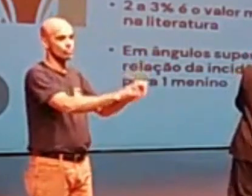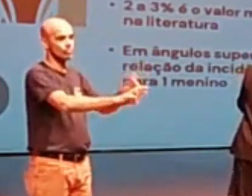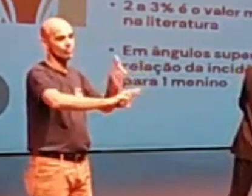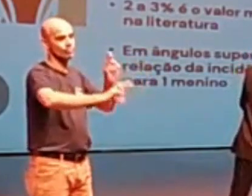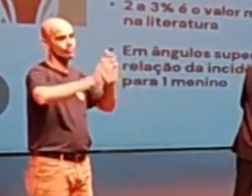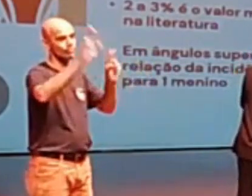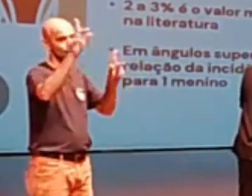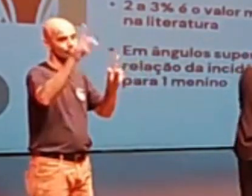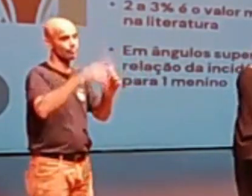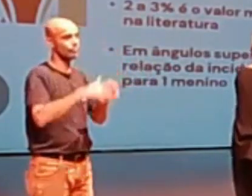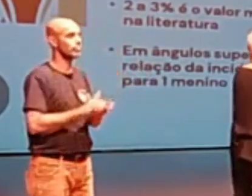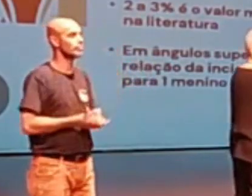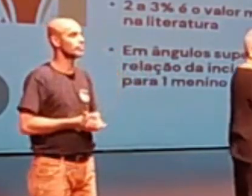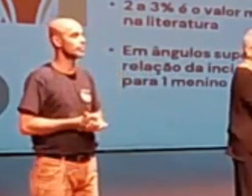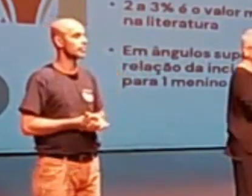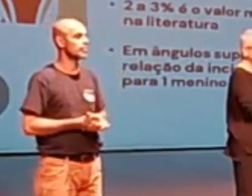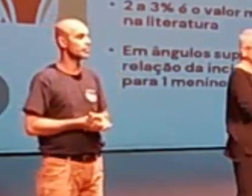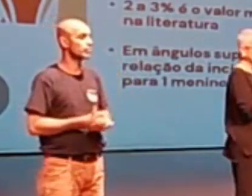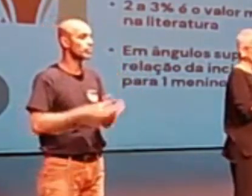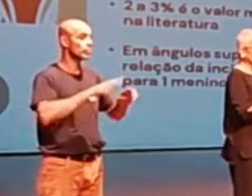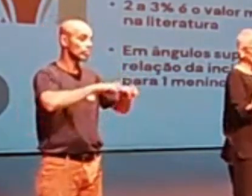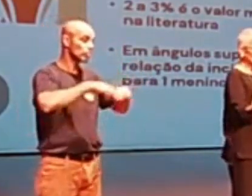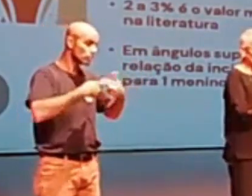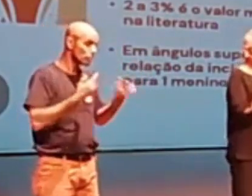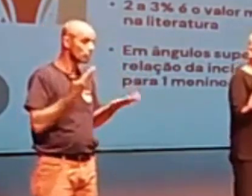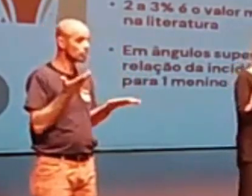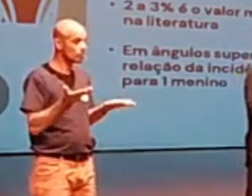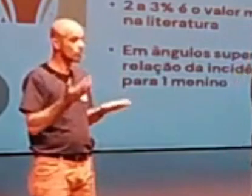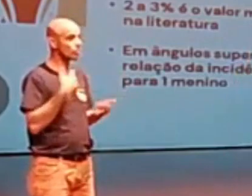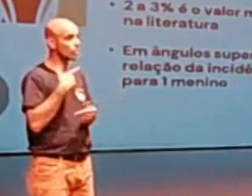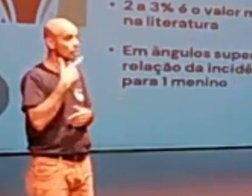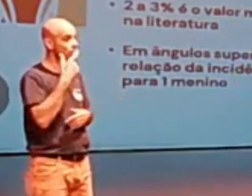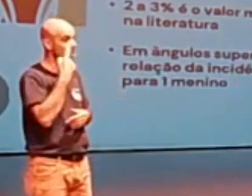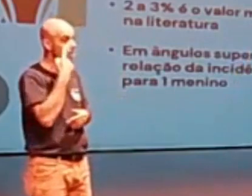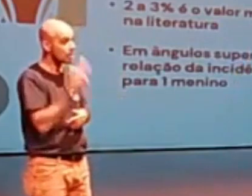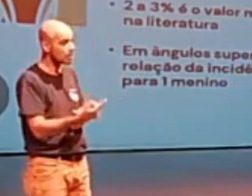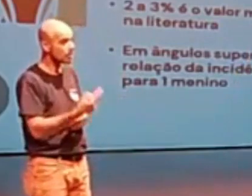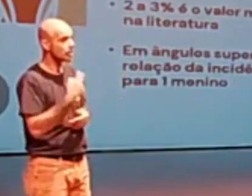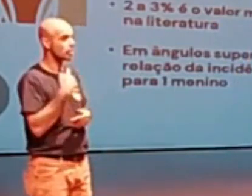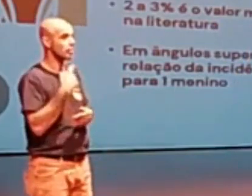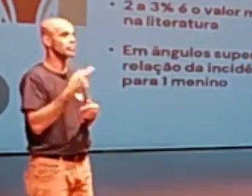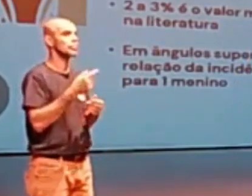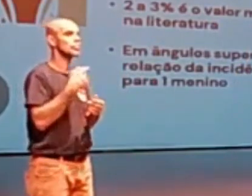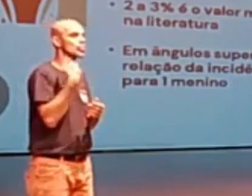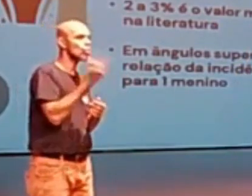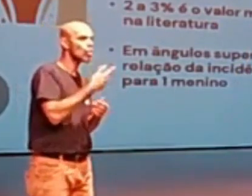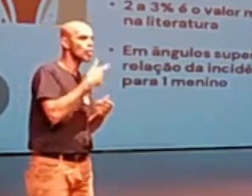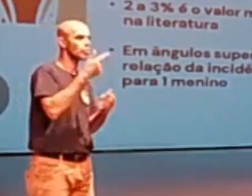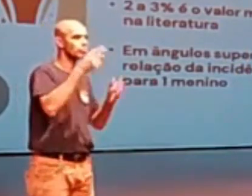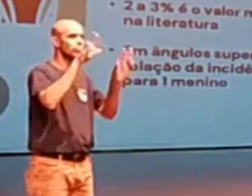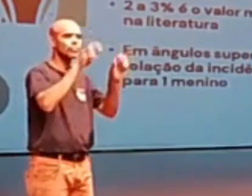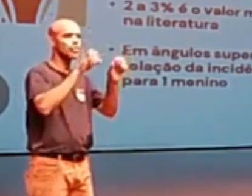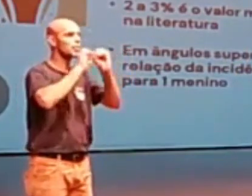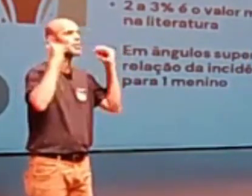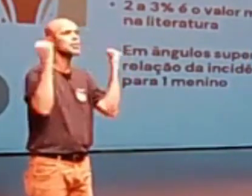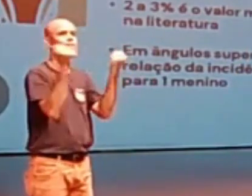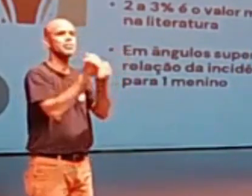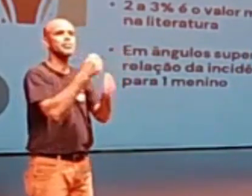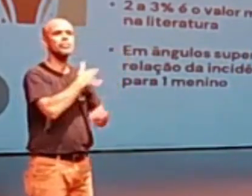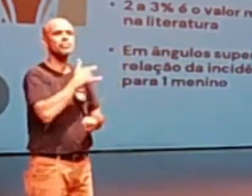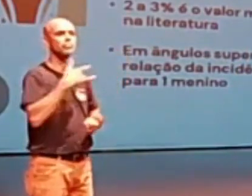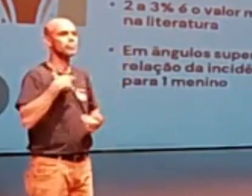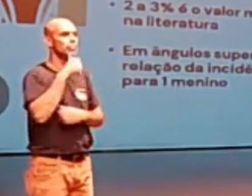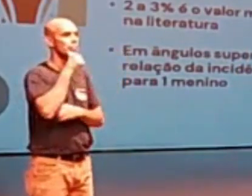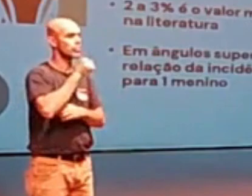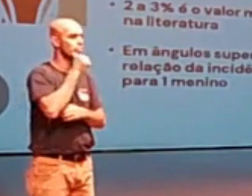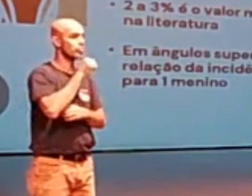assuntos. E por isso que é interessante a gente estar falando sobre isso, que é um seminário de saúde da mulher, e a gente vê